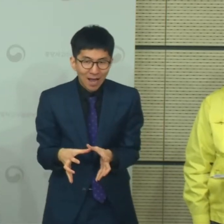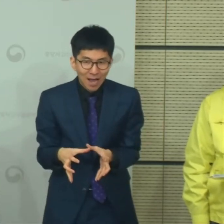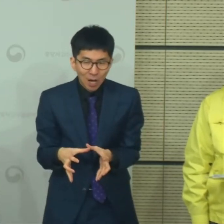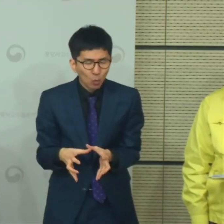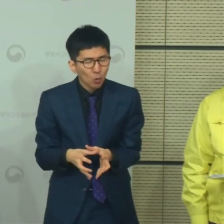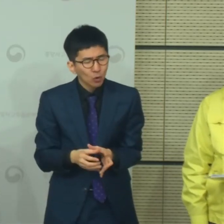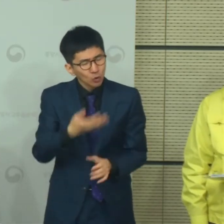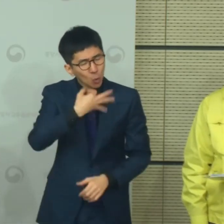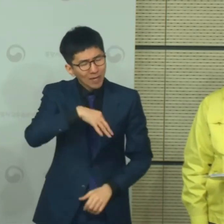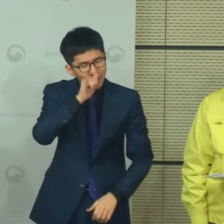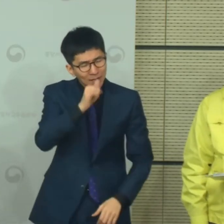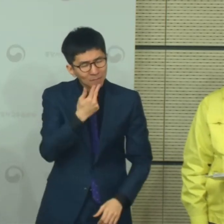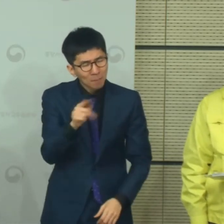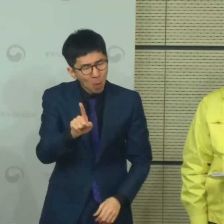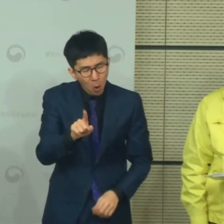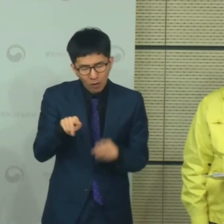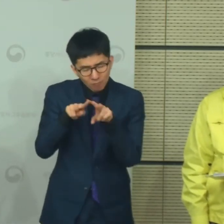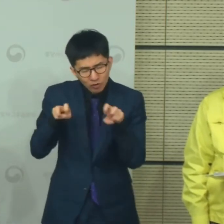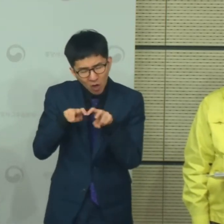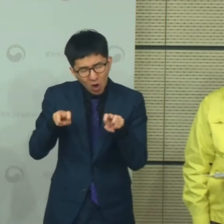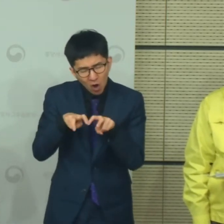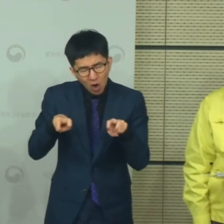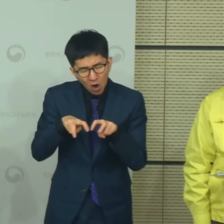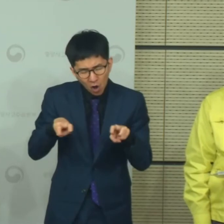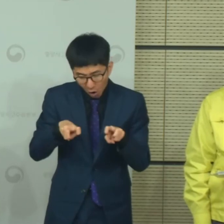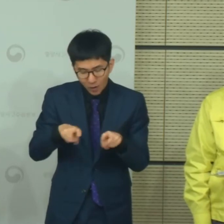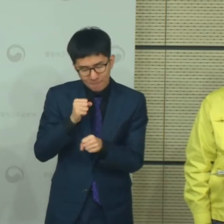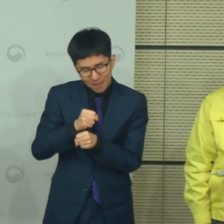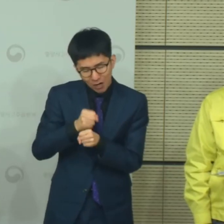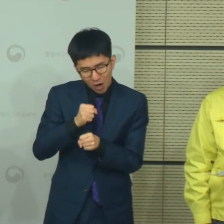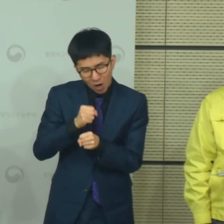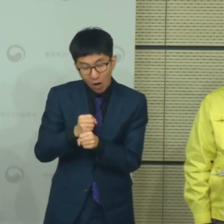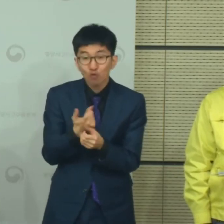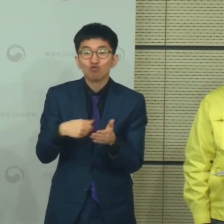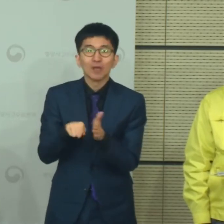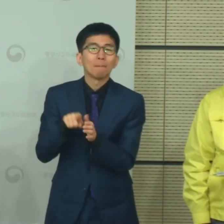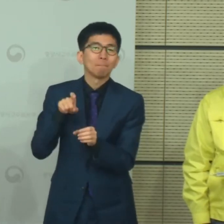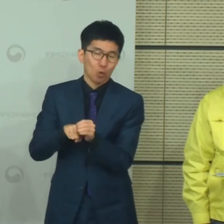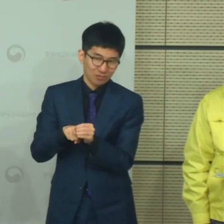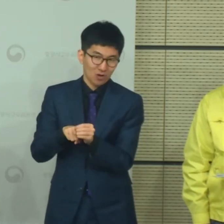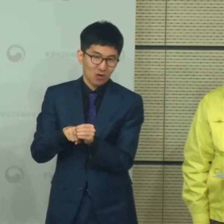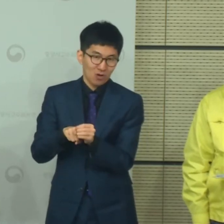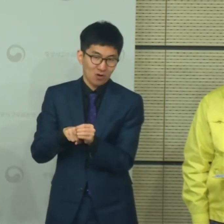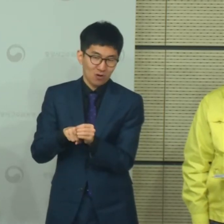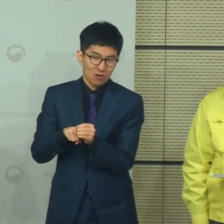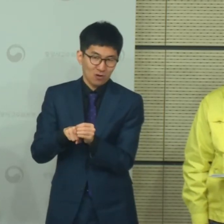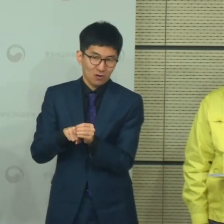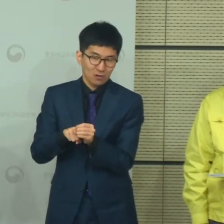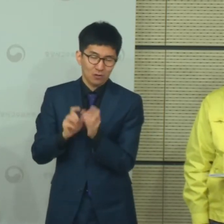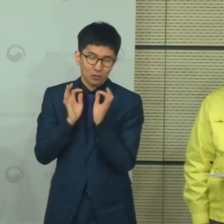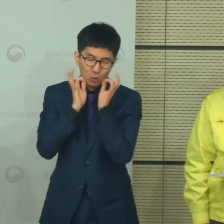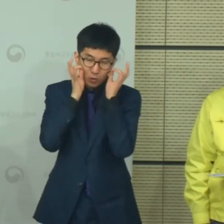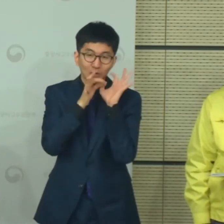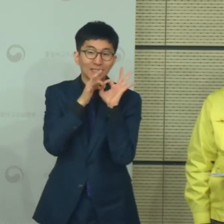분석된 형태로 최선의 임상 지침을 만들기 위한 임상 가이드라인을 만들기 위한